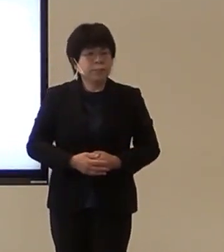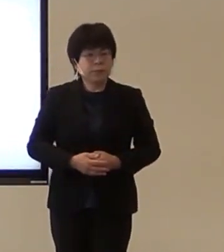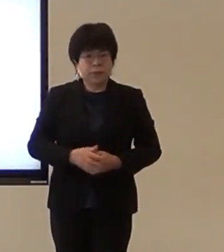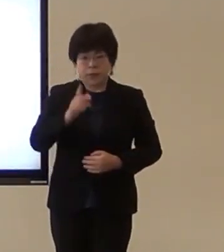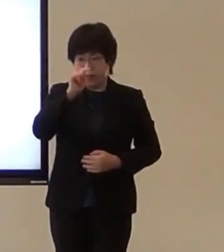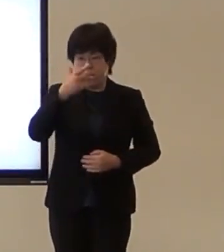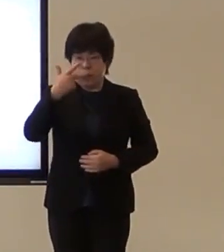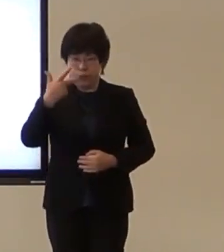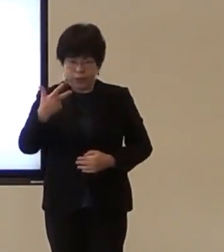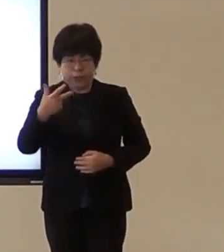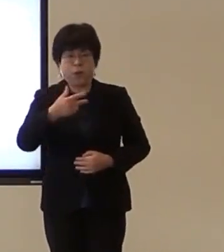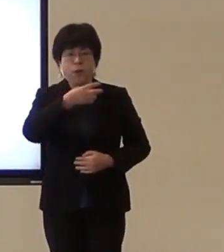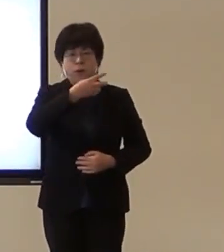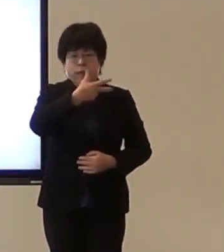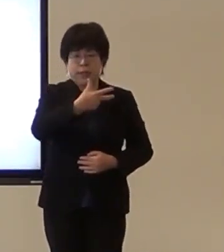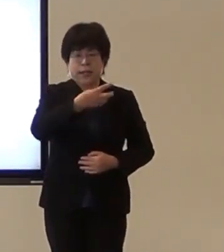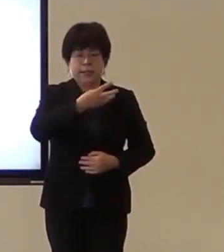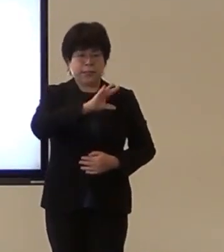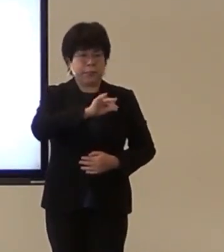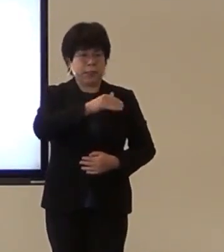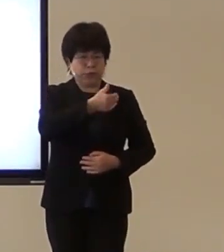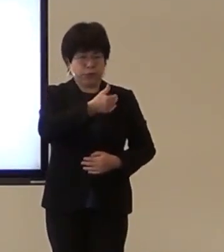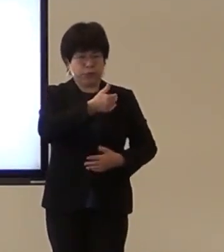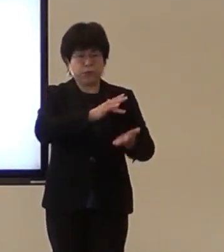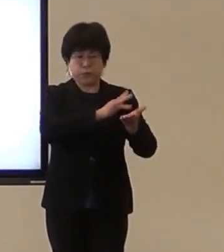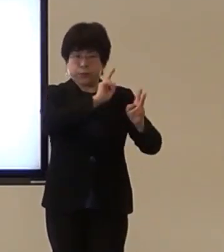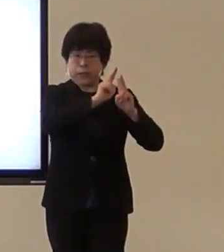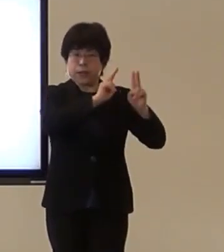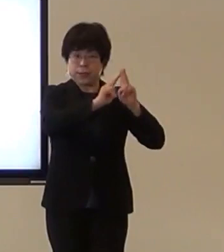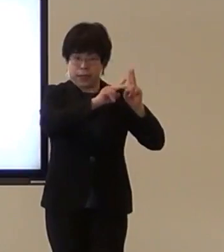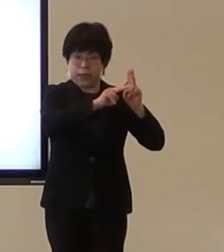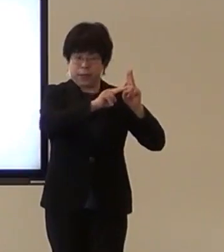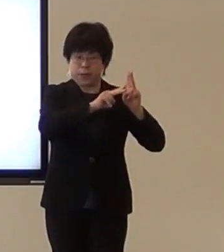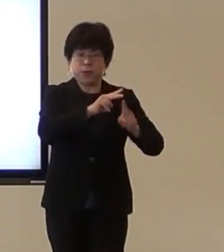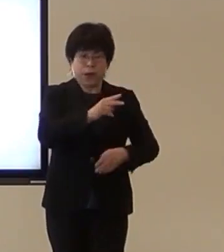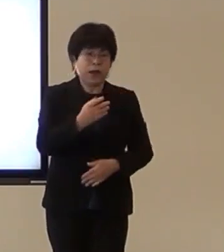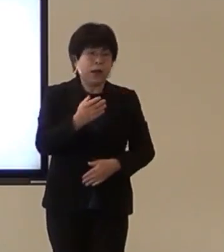シミックホールディング株式会社とは、平成30年10月に